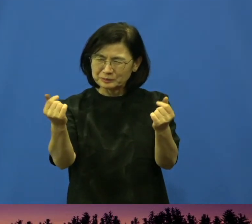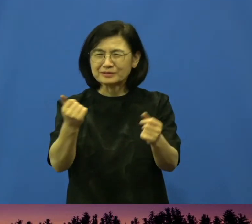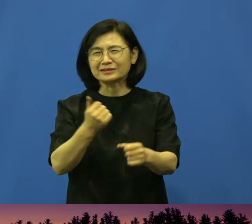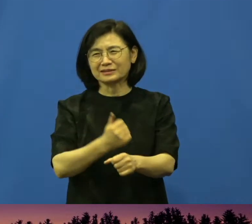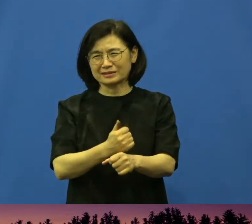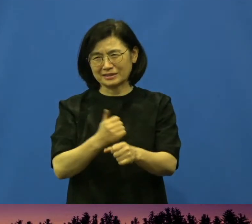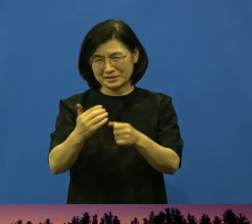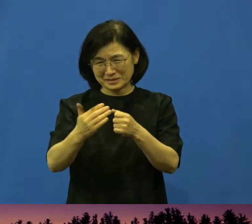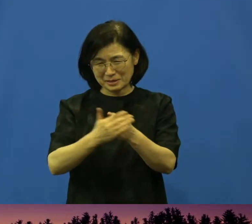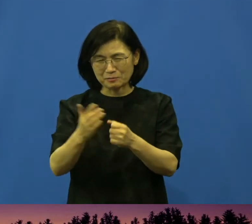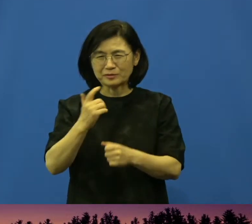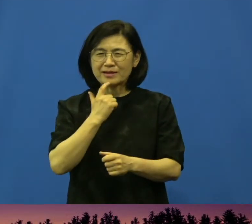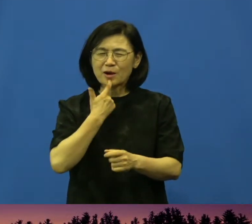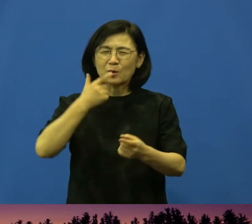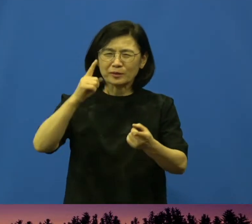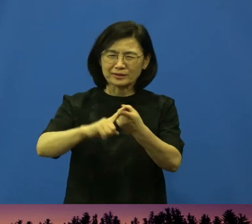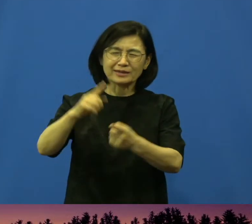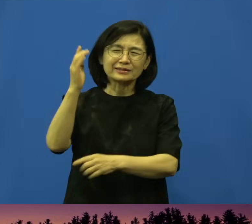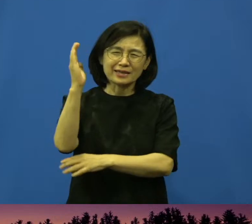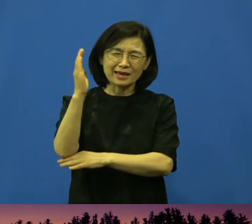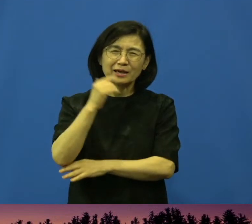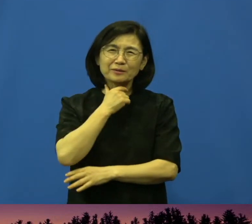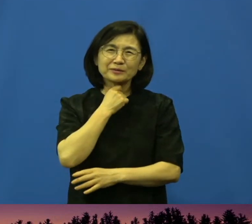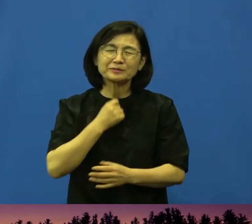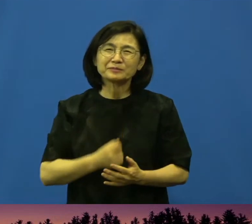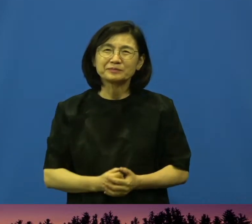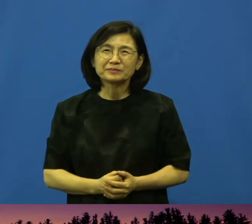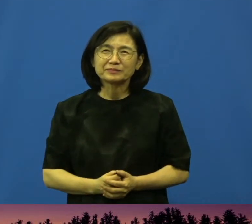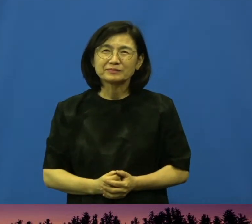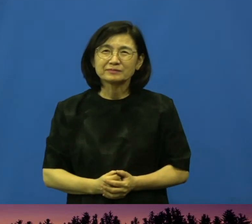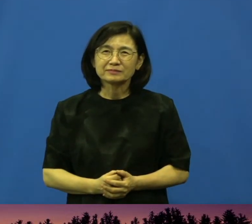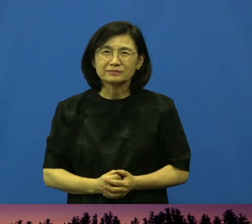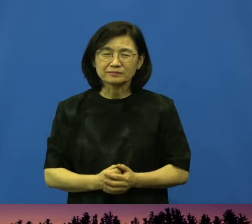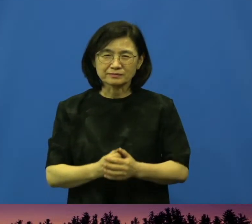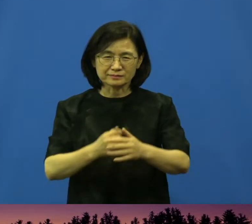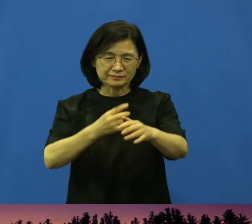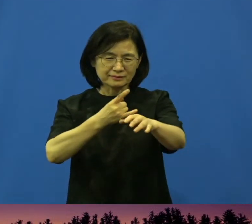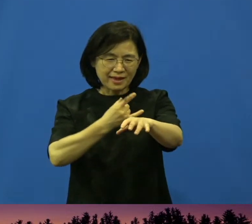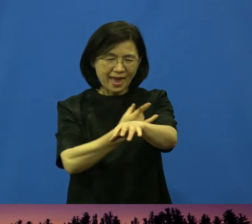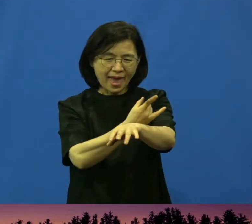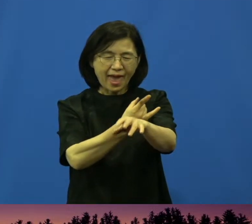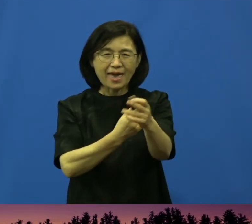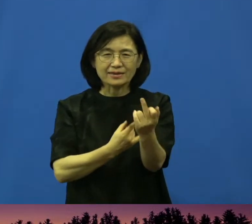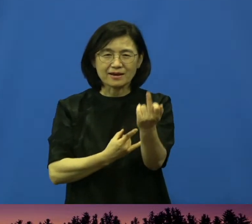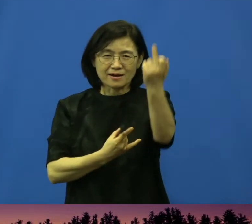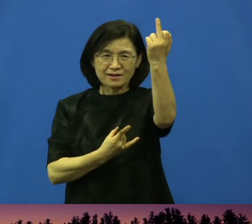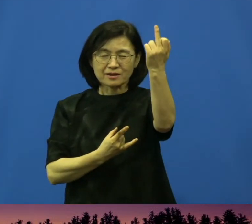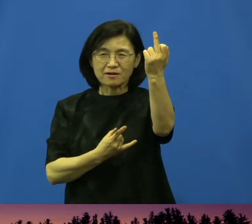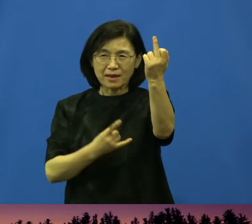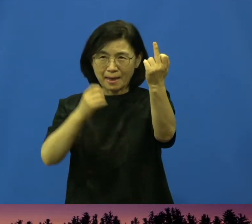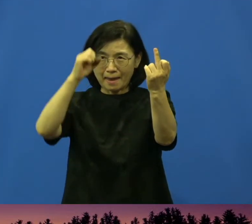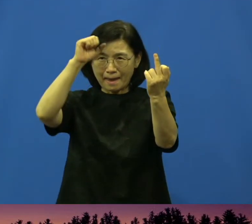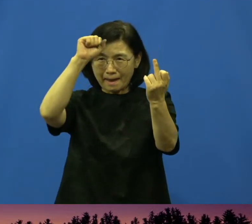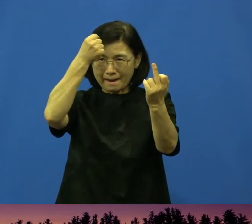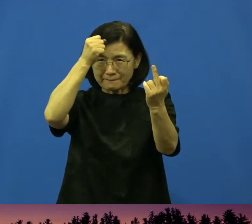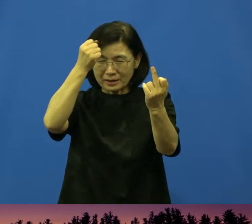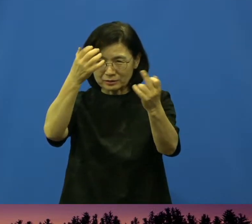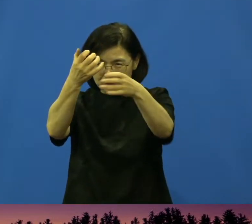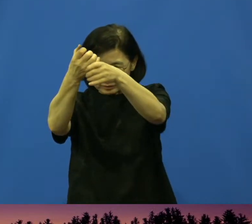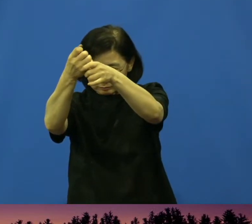필요가 있는데요. 태어날 때부터 이야기거리가 있죠. 형 에서의 발꿈치를 잡고 태어났다.